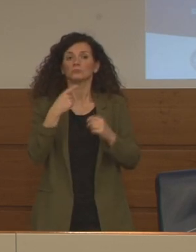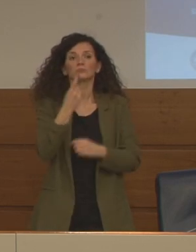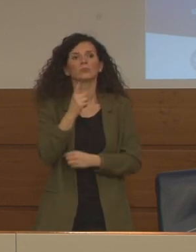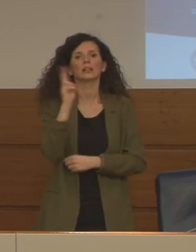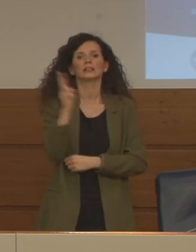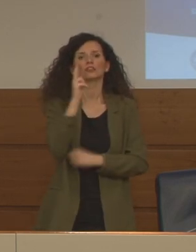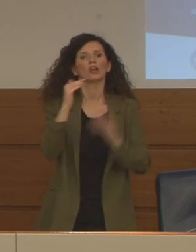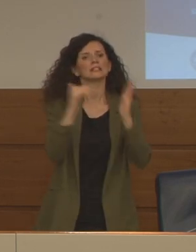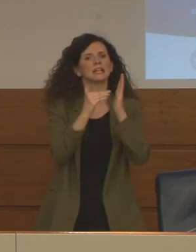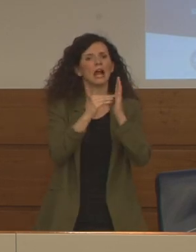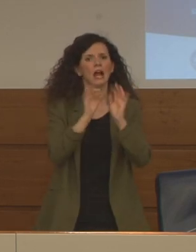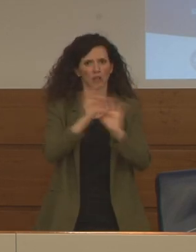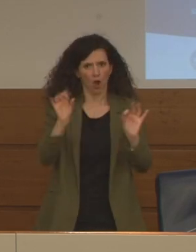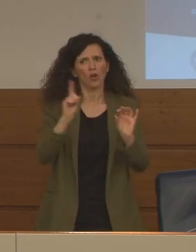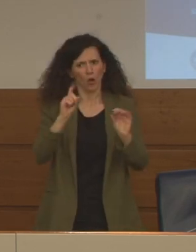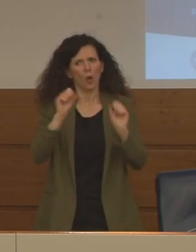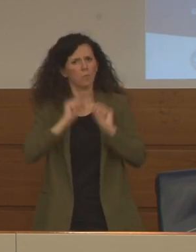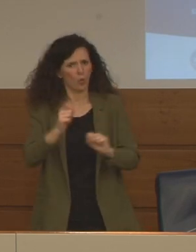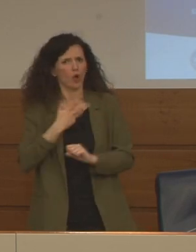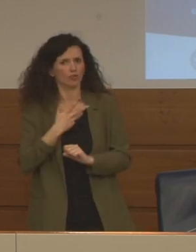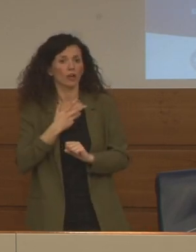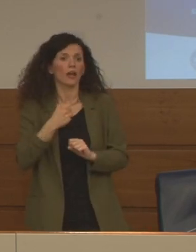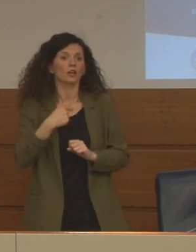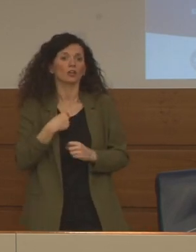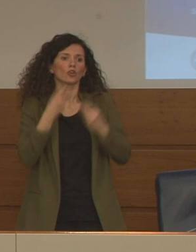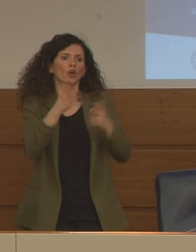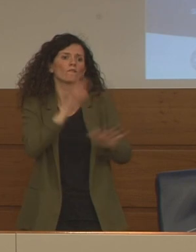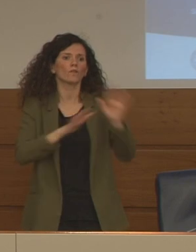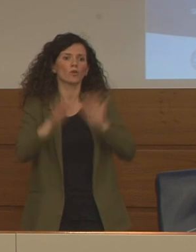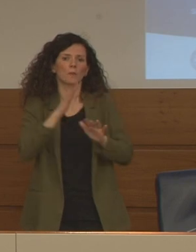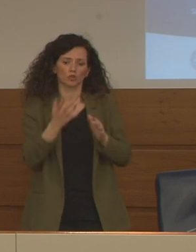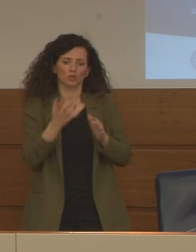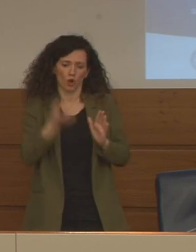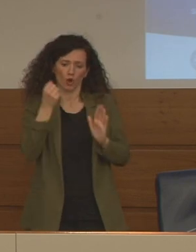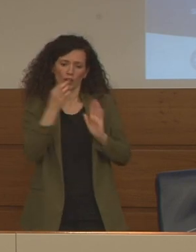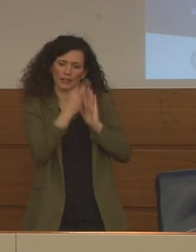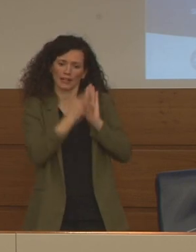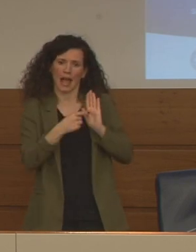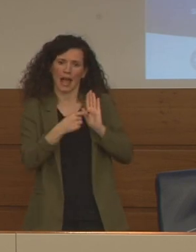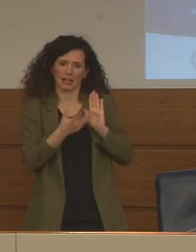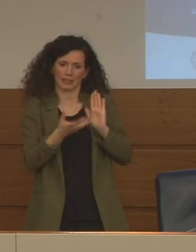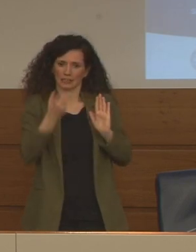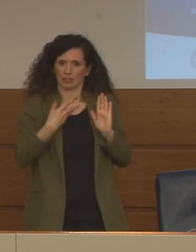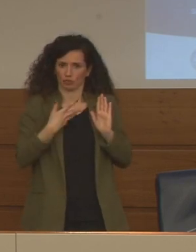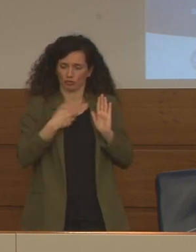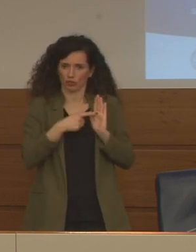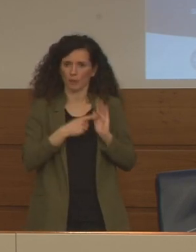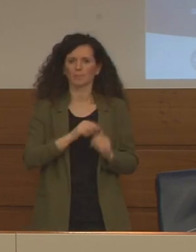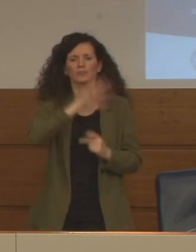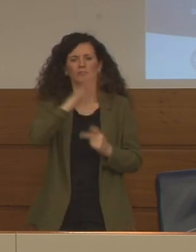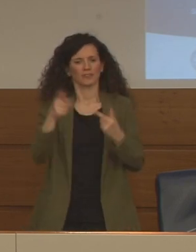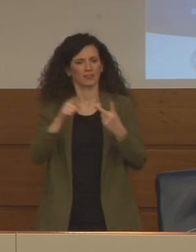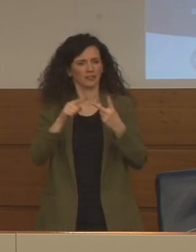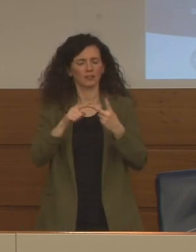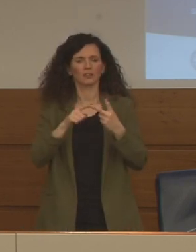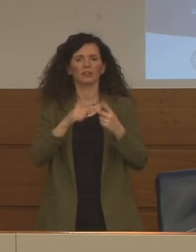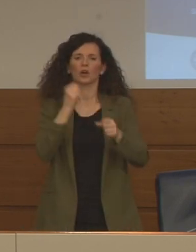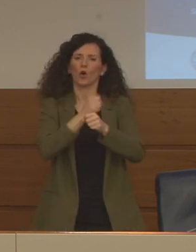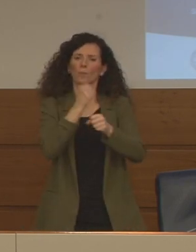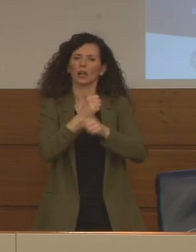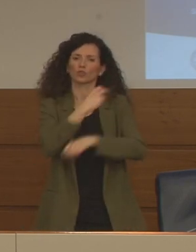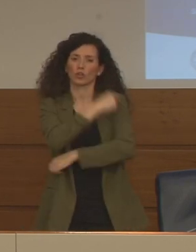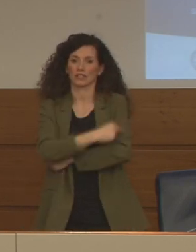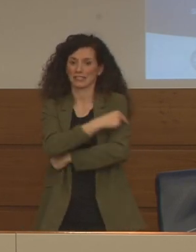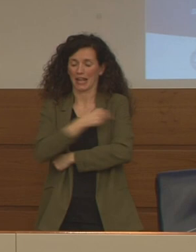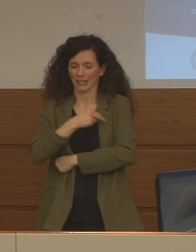dicendo dei dati che abbiamo censito di cui abbiamo documentazione l'altro elemento importante è era quello degli operatori sanitari i nostri